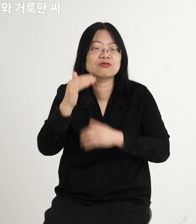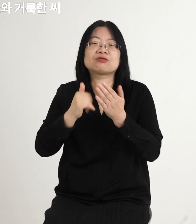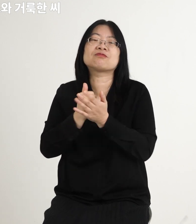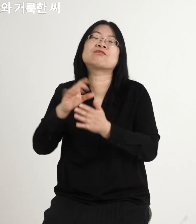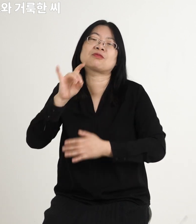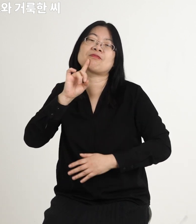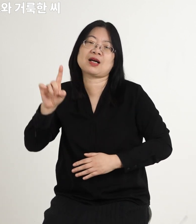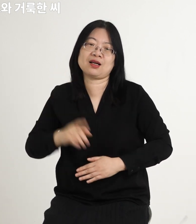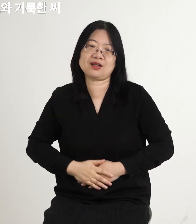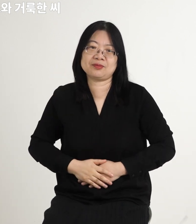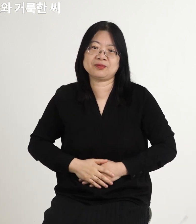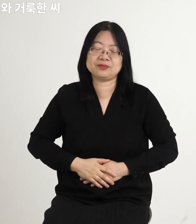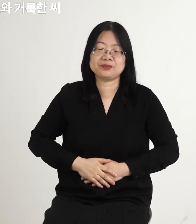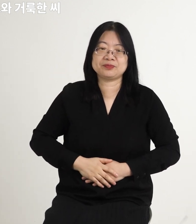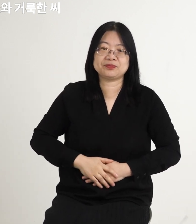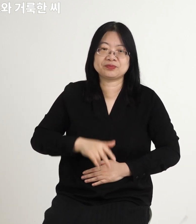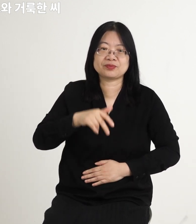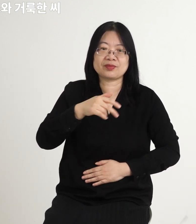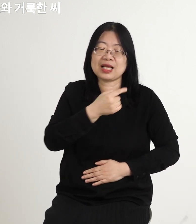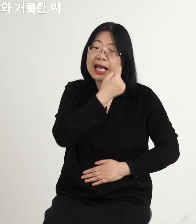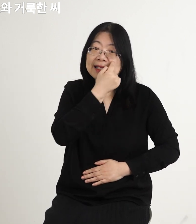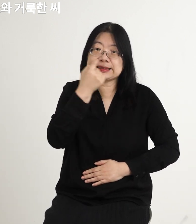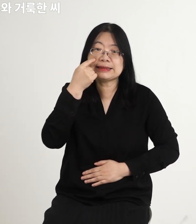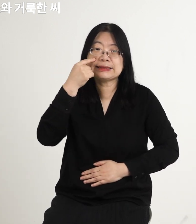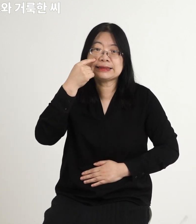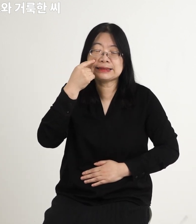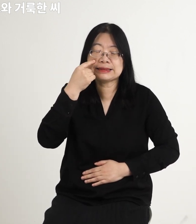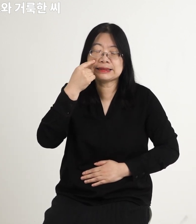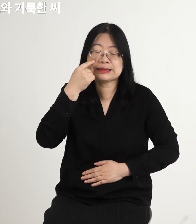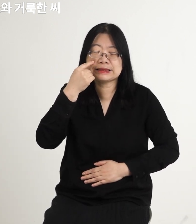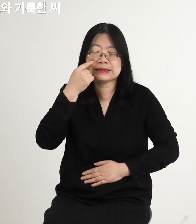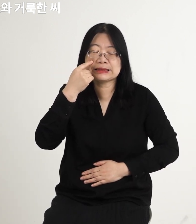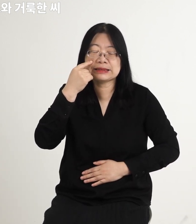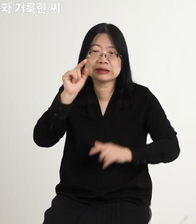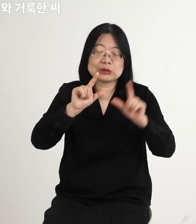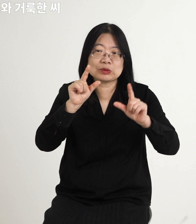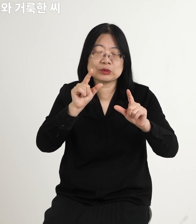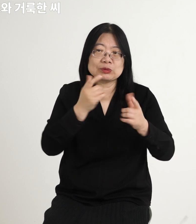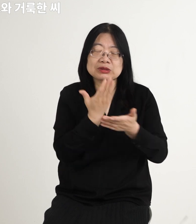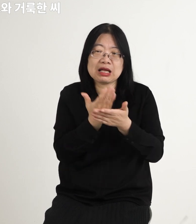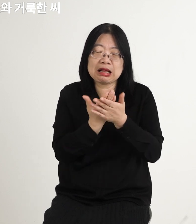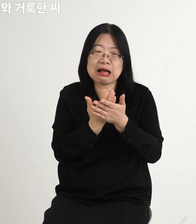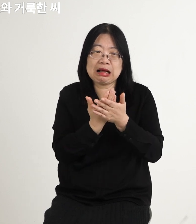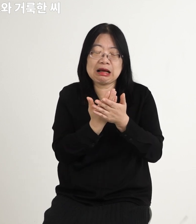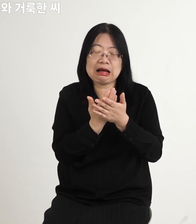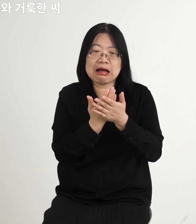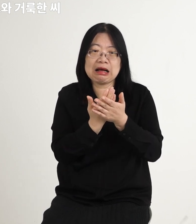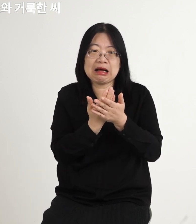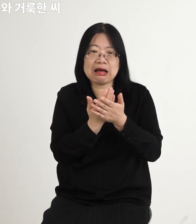징표라는 말이 오토라는 말인데 징표를 구해라. 그랬더니